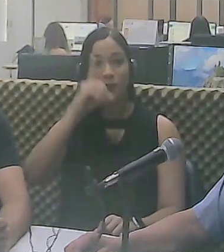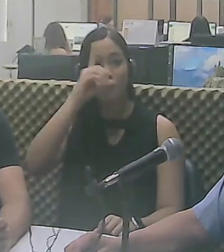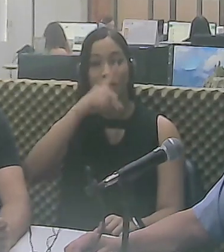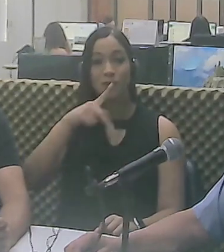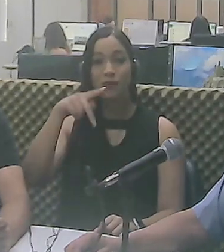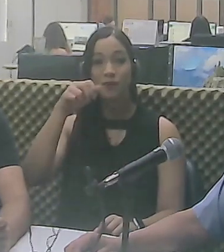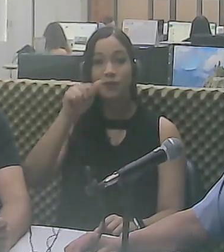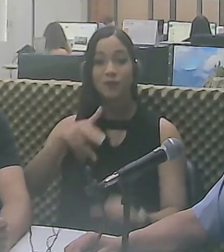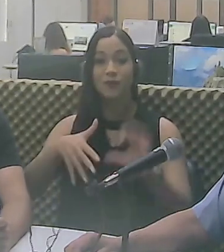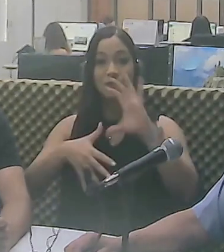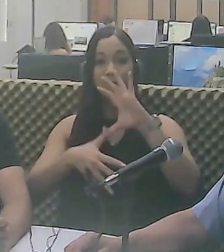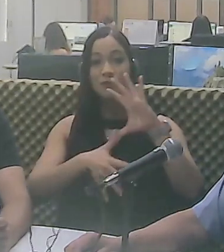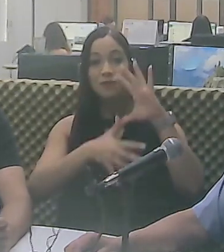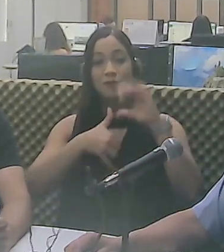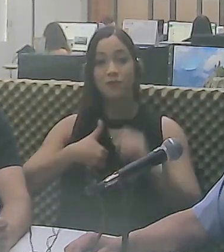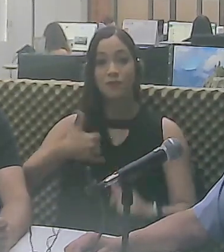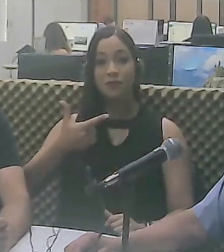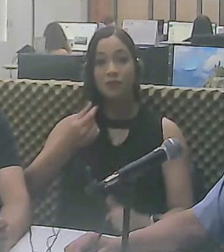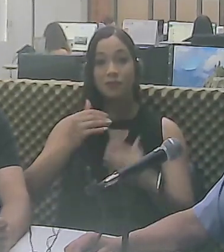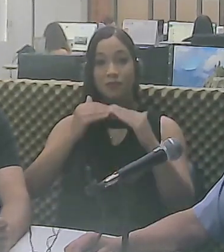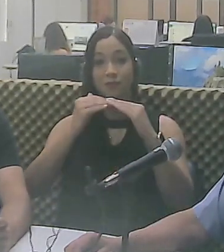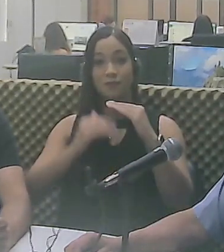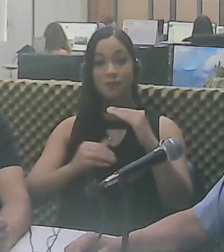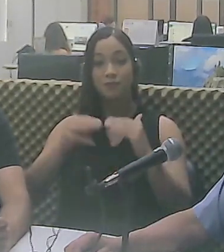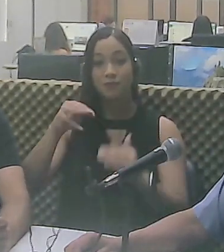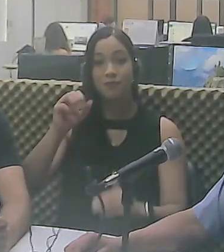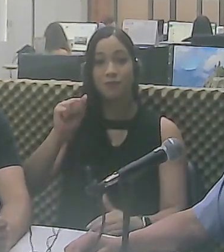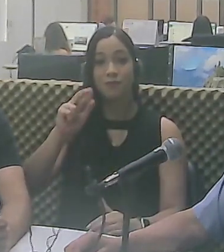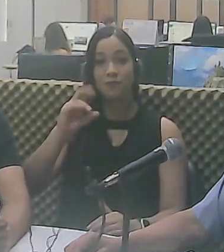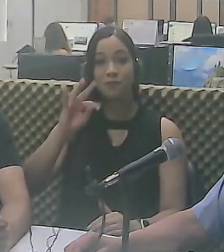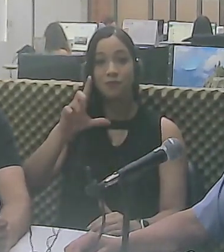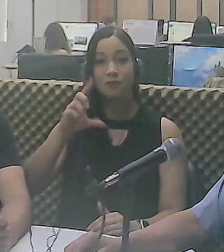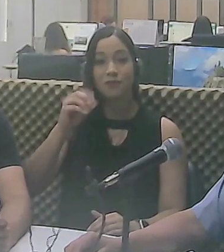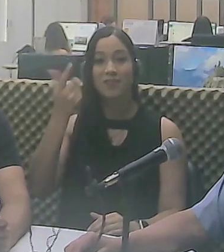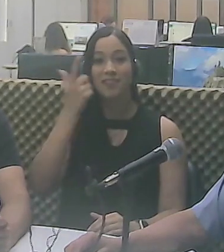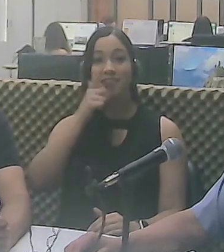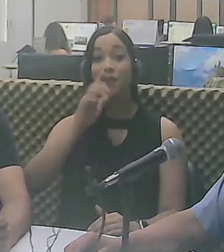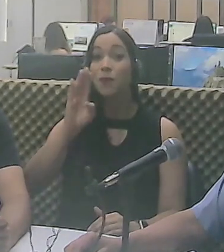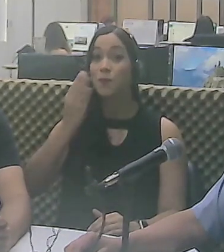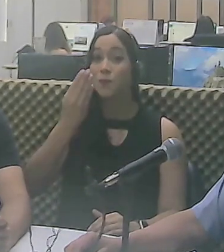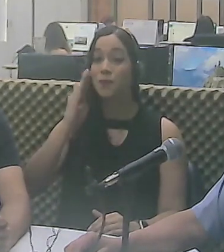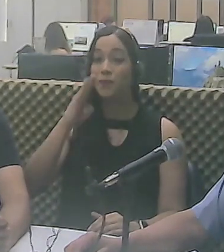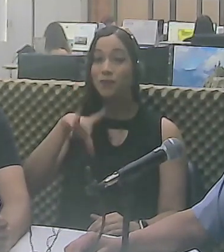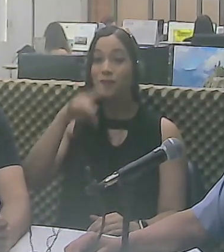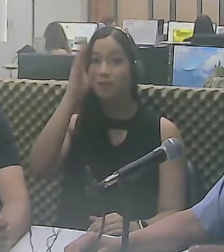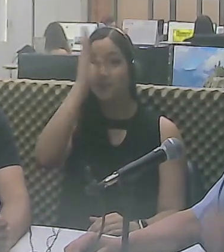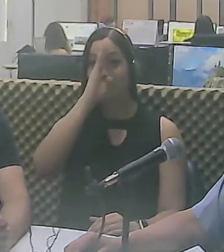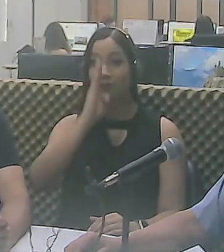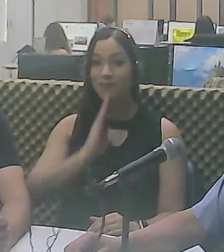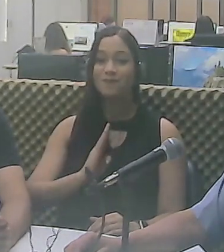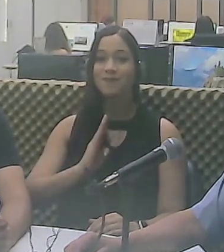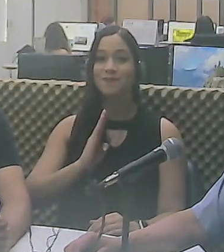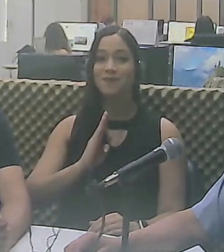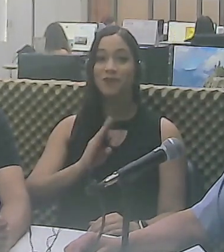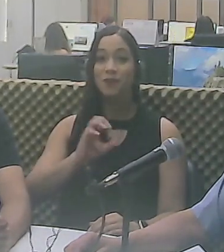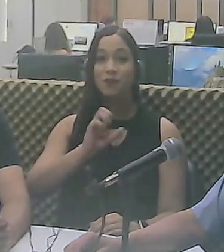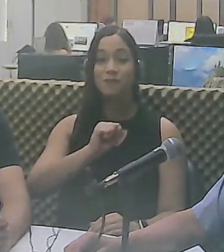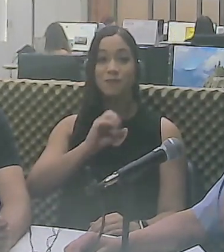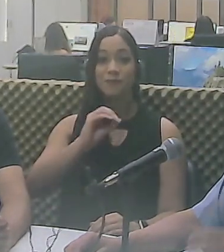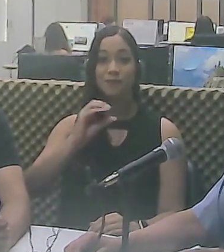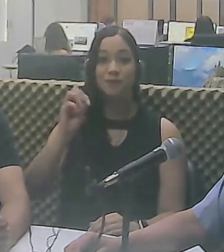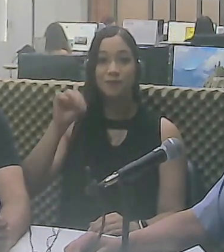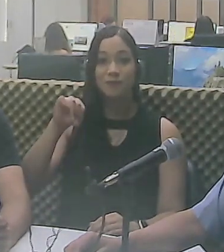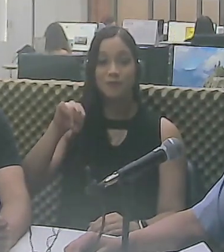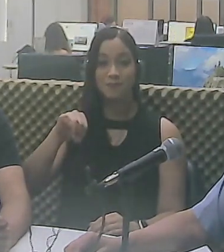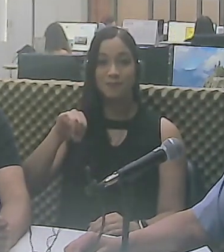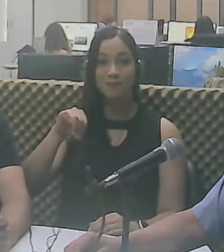Panamericano sub-20 o atleta Marco Túlio Silva conquistou a medalha de bronze pela seleção brasileira na prova de 800